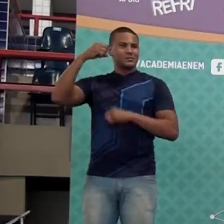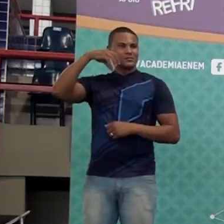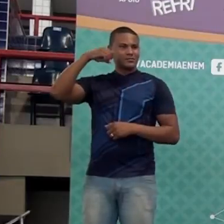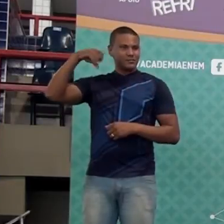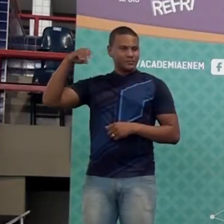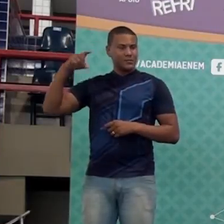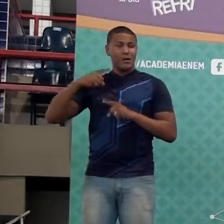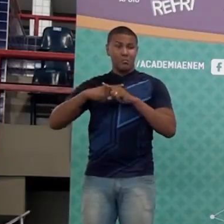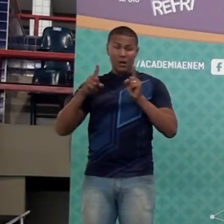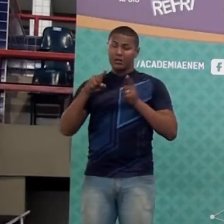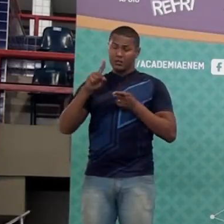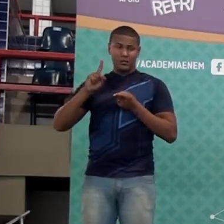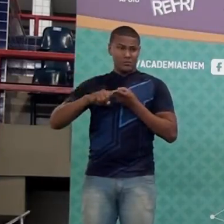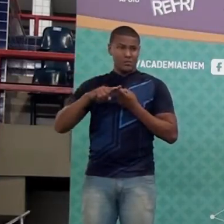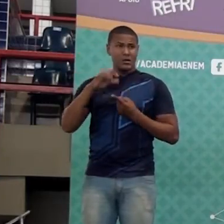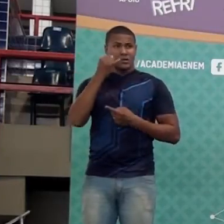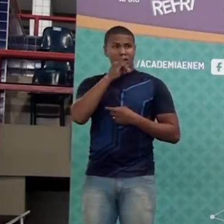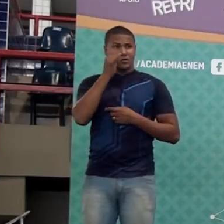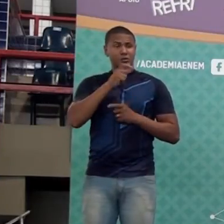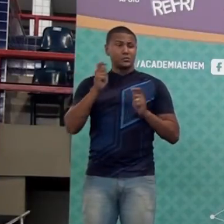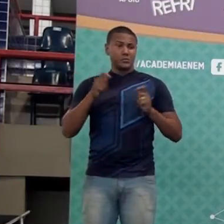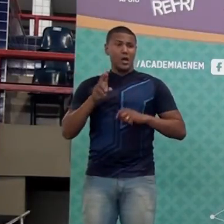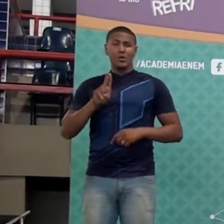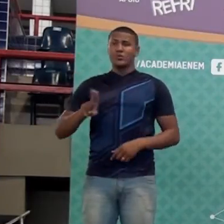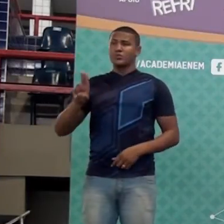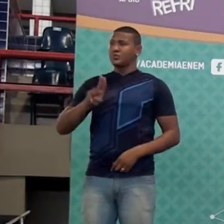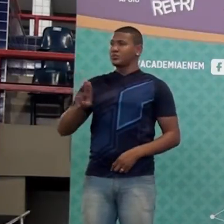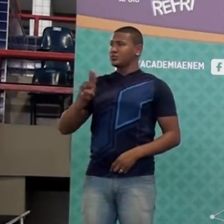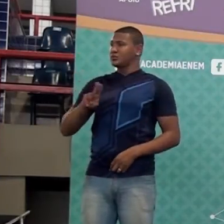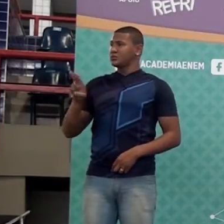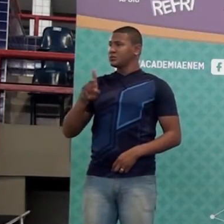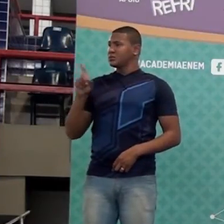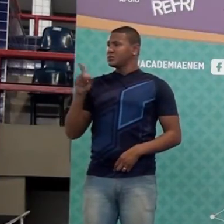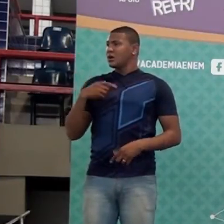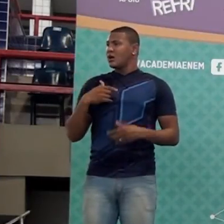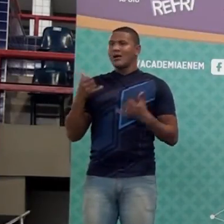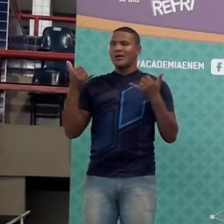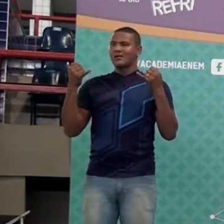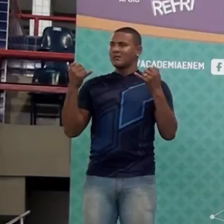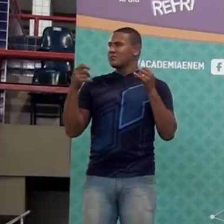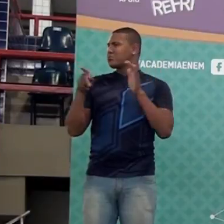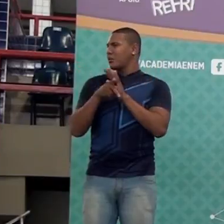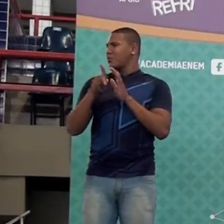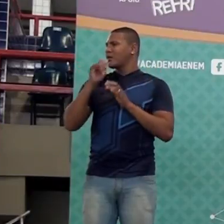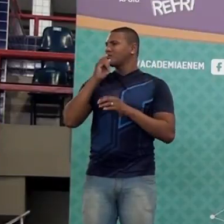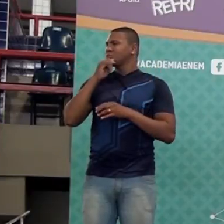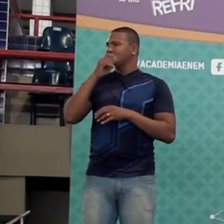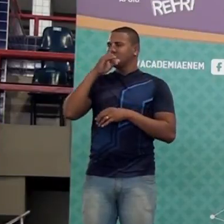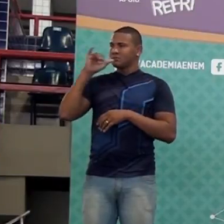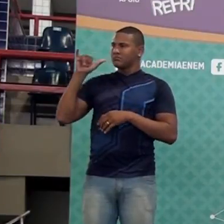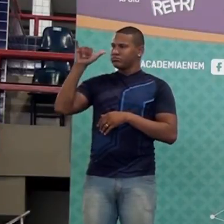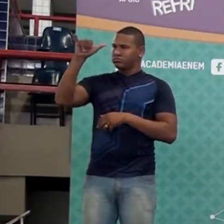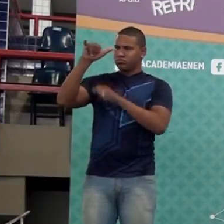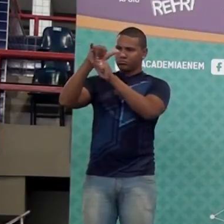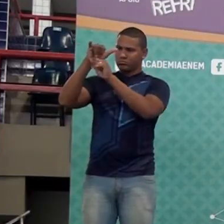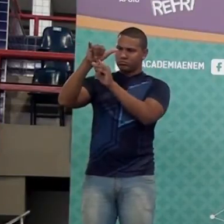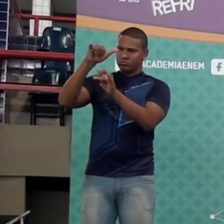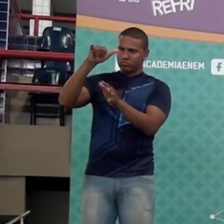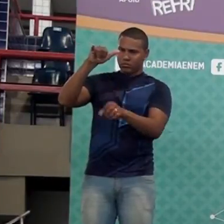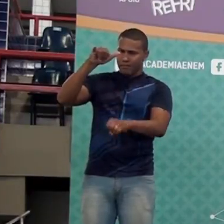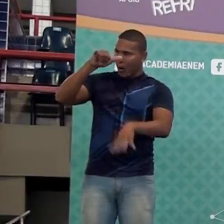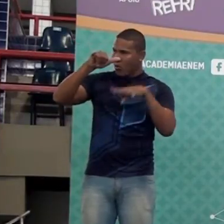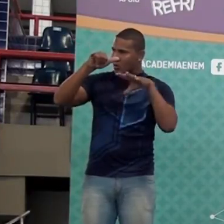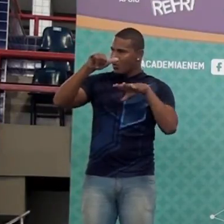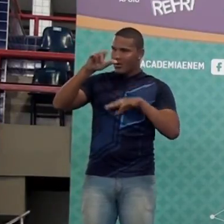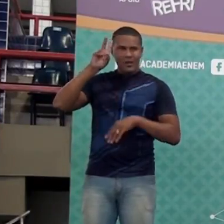energia também pode ser utilizada nas armas nucleares, nas bombas atômicas. As bombas que foram jogadas lá